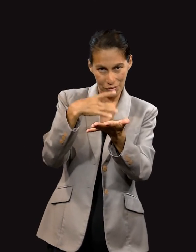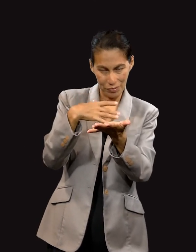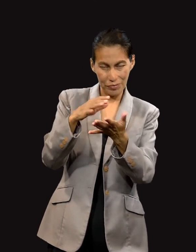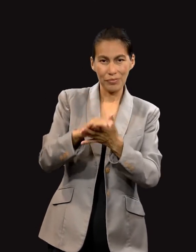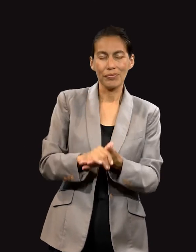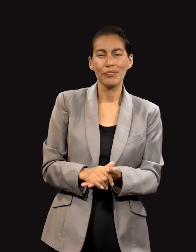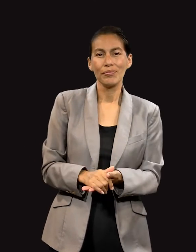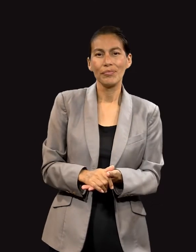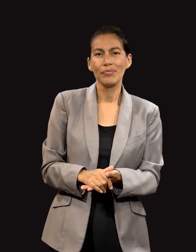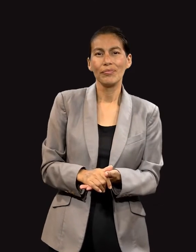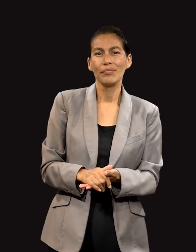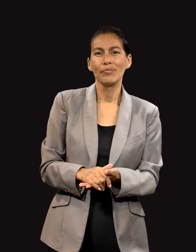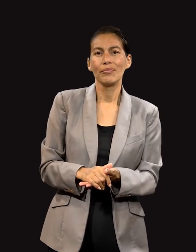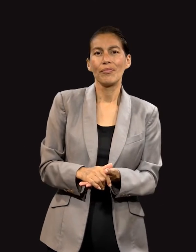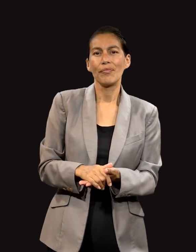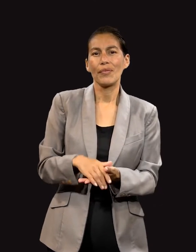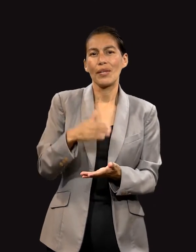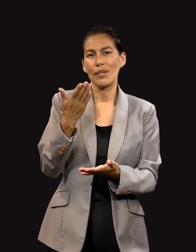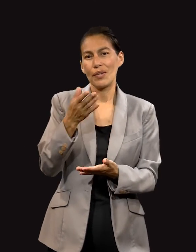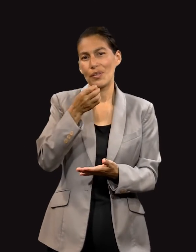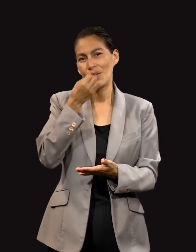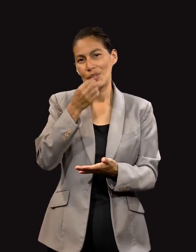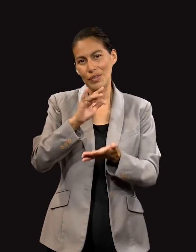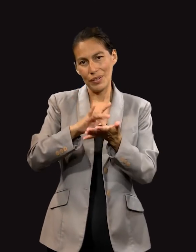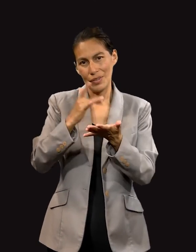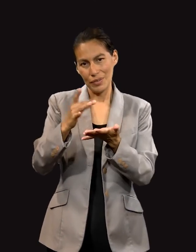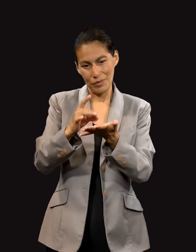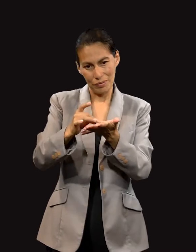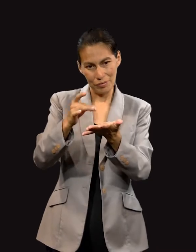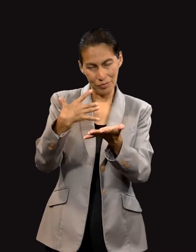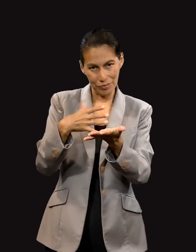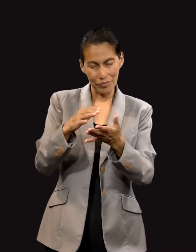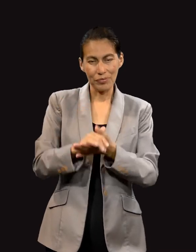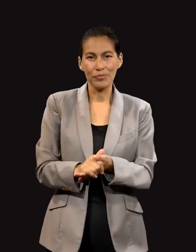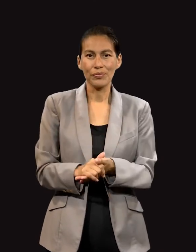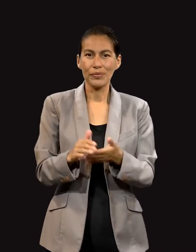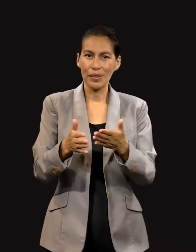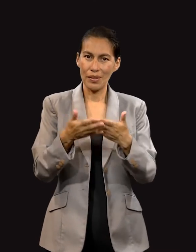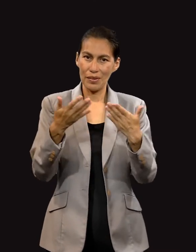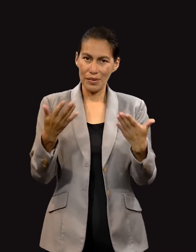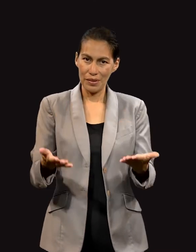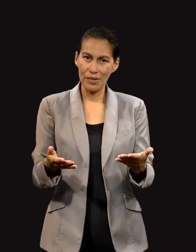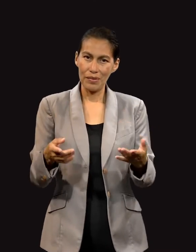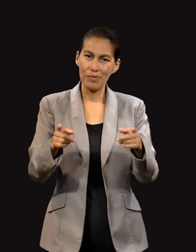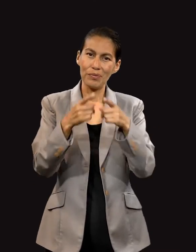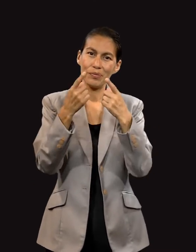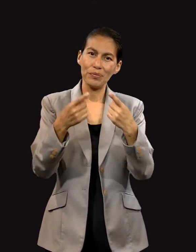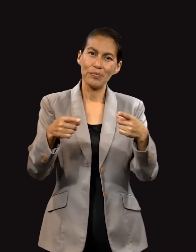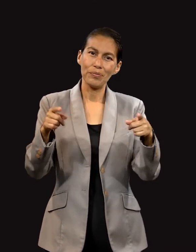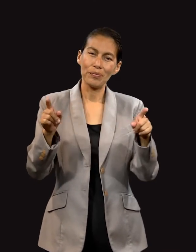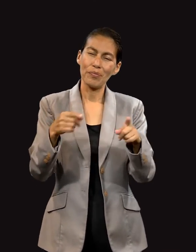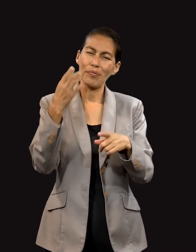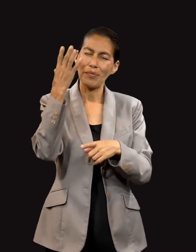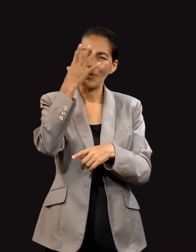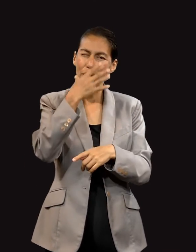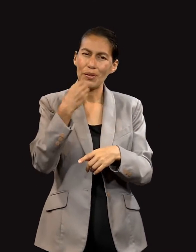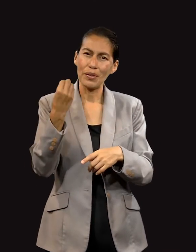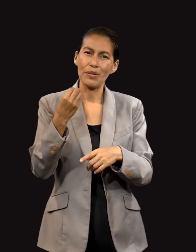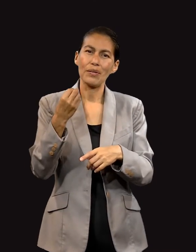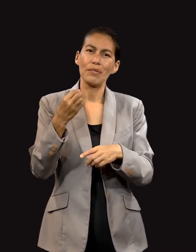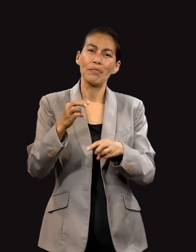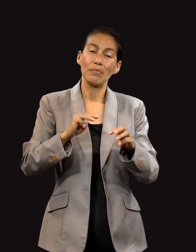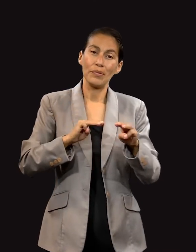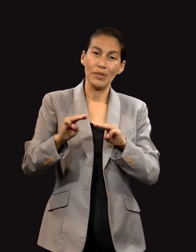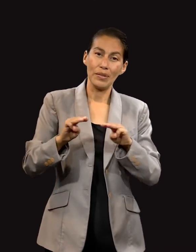oración y agradecimiento, vamos a escuchar una melodía maravillosa del grupo SER, del